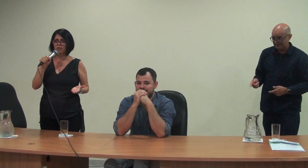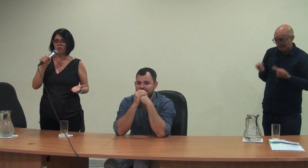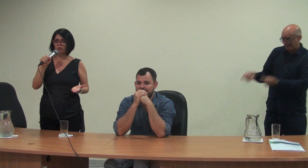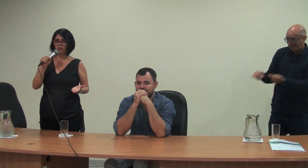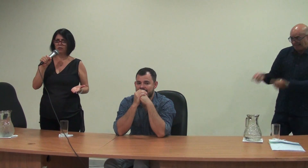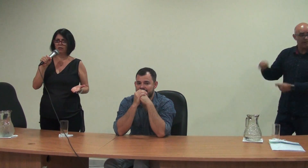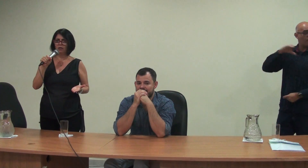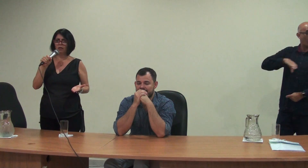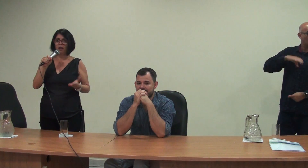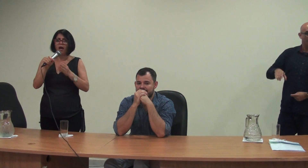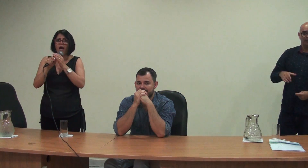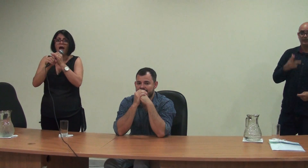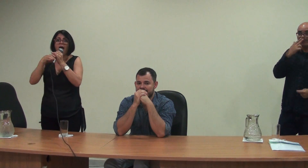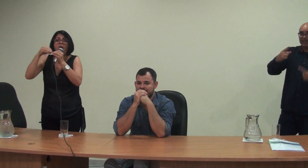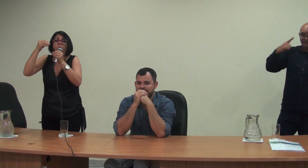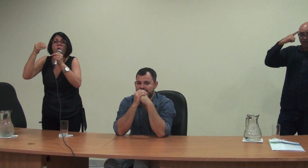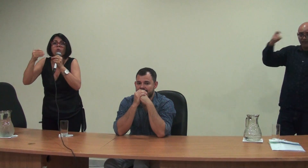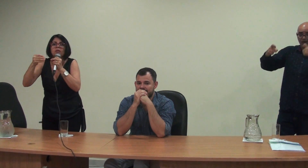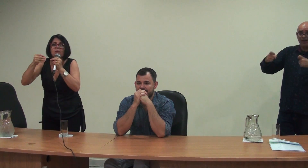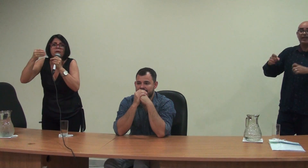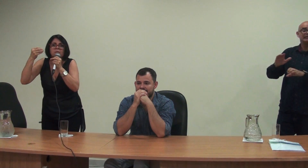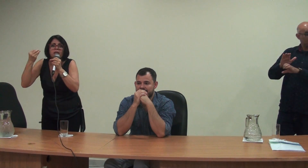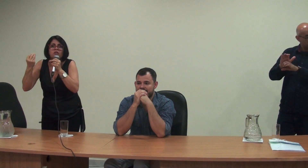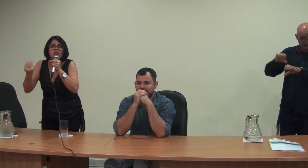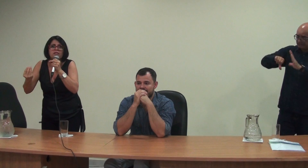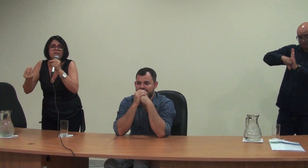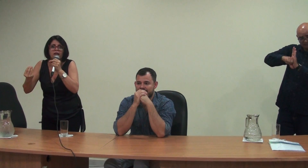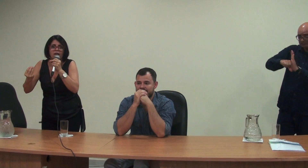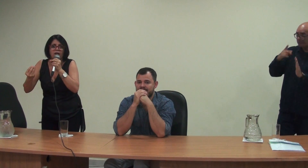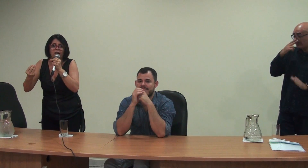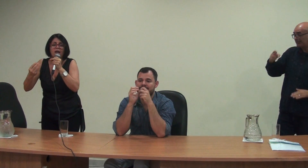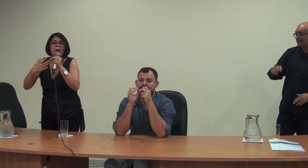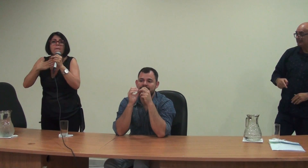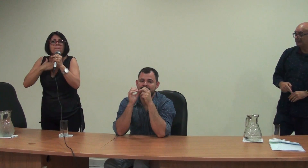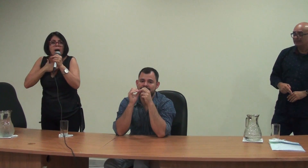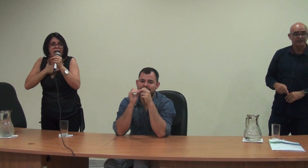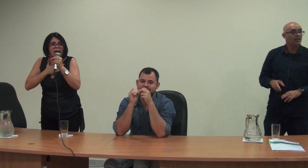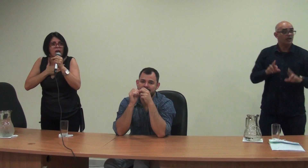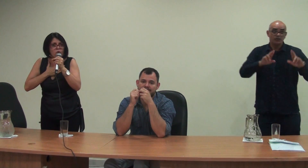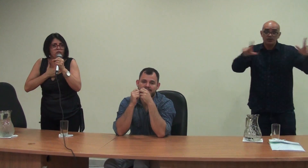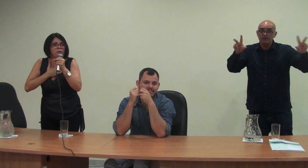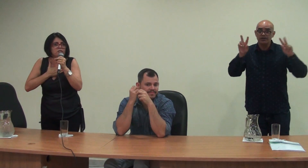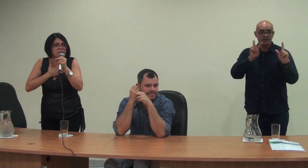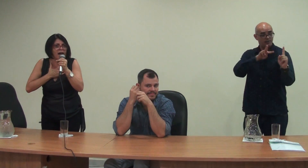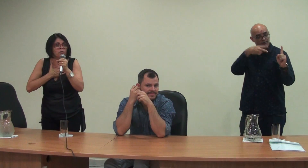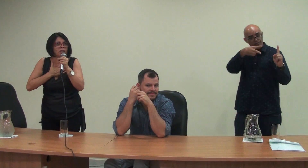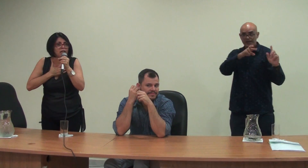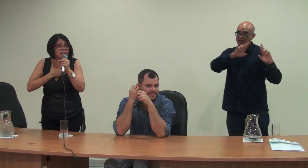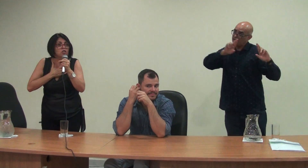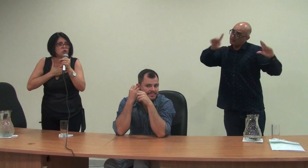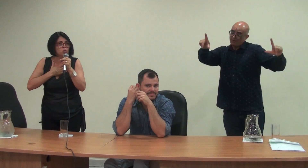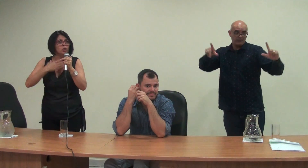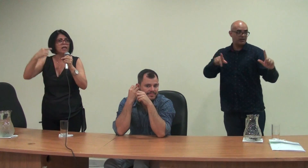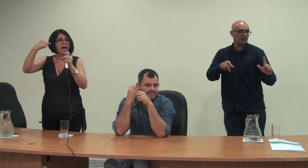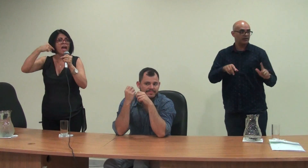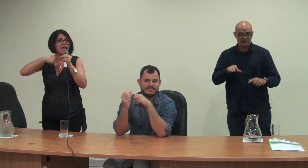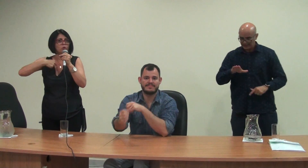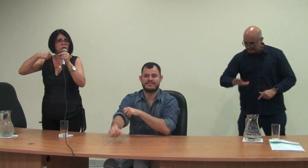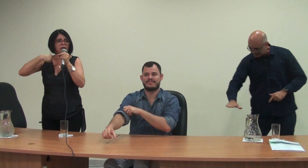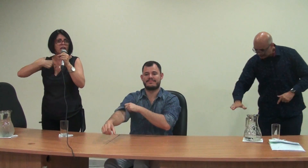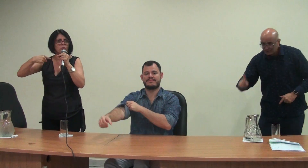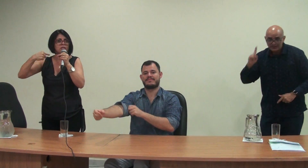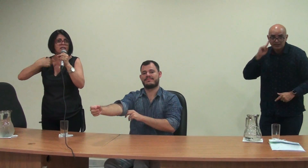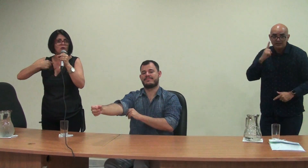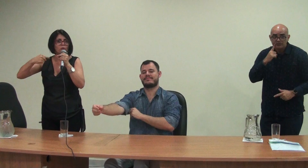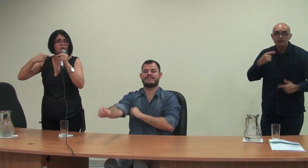gente não faz isso. Outra perspectiva. Para eu alfabetizar uma criança surda,